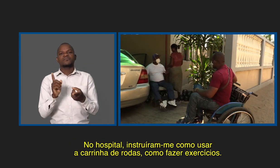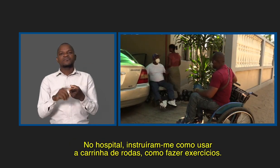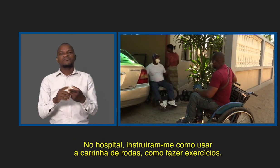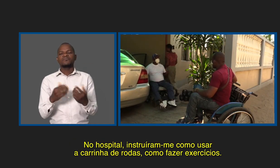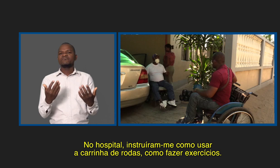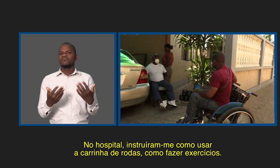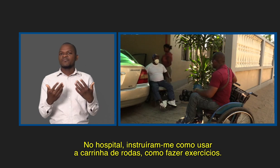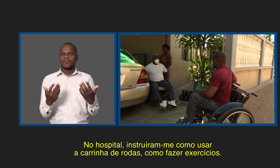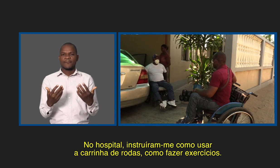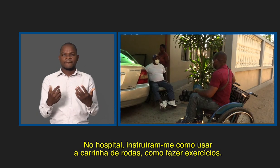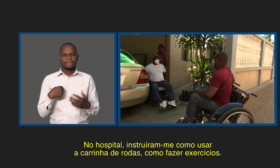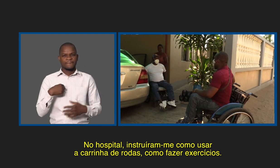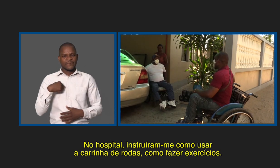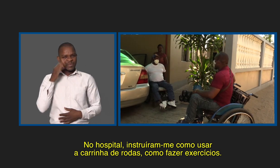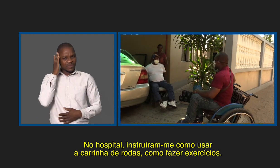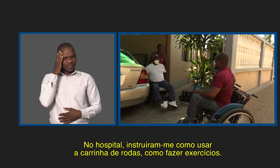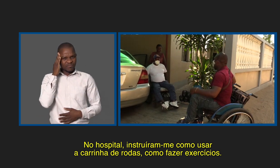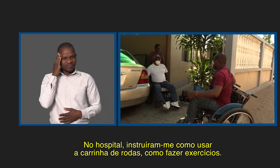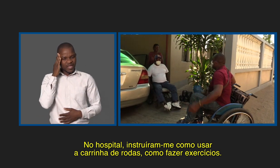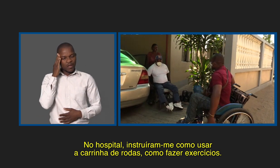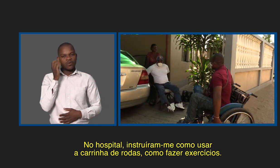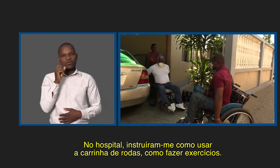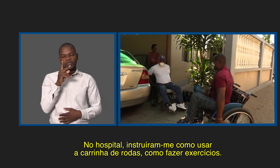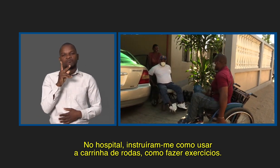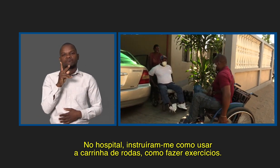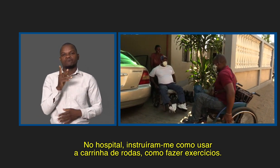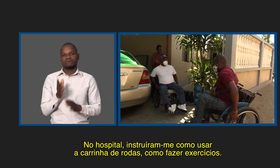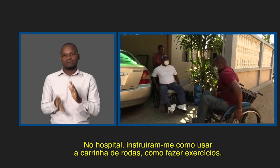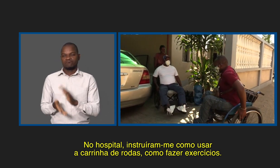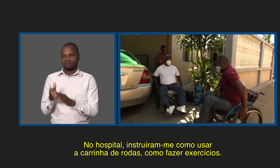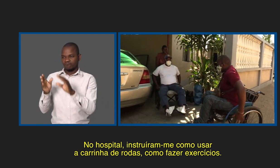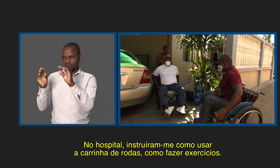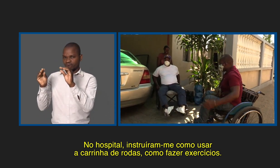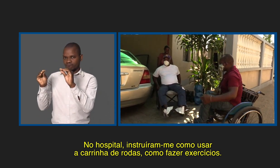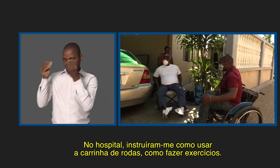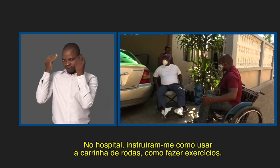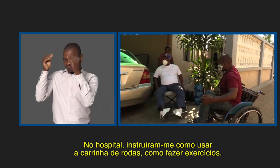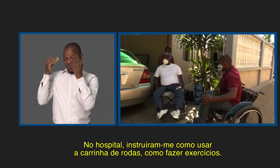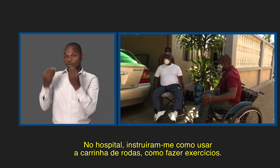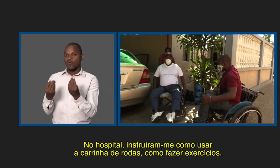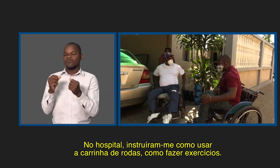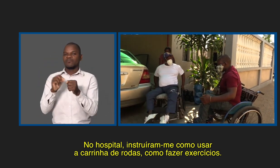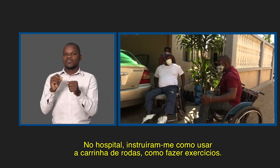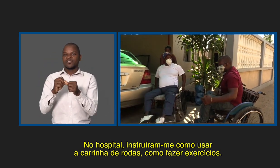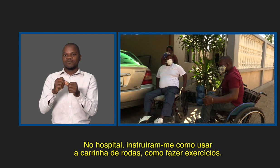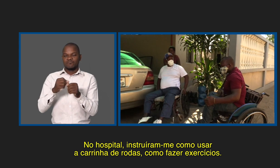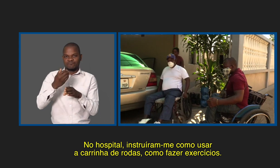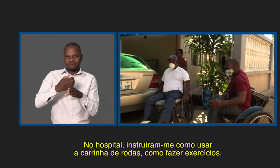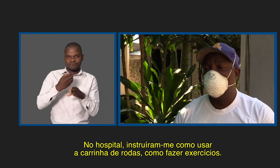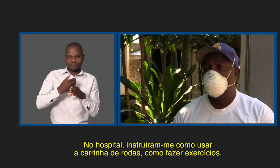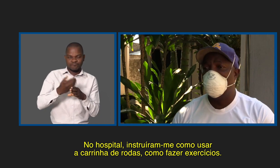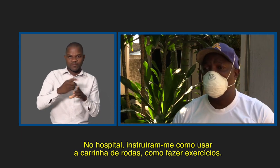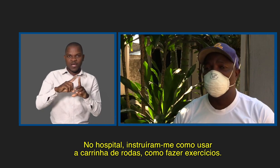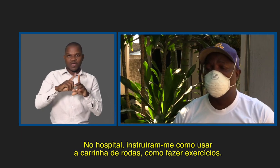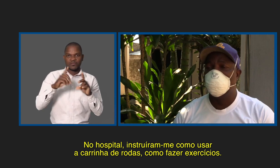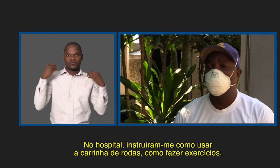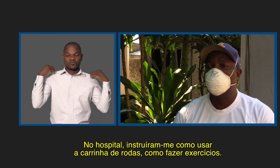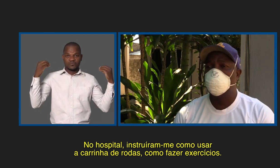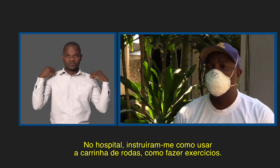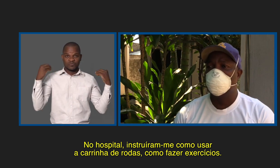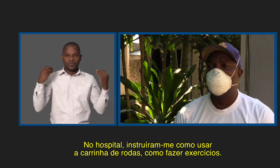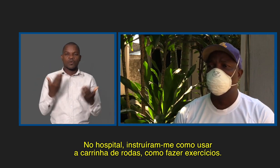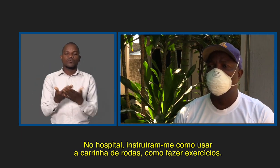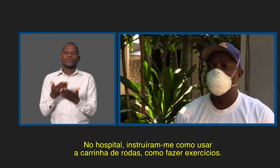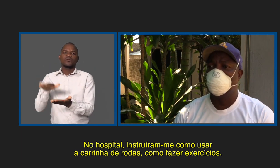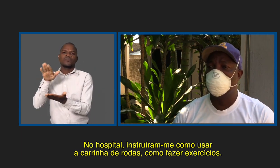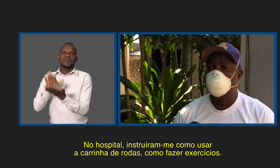E, dali, tive uma formação, como viveram na cadeira de roda, ali no hospital, temos uma parte ali